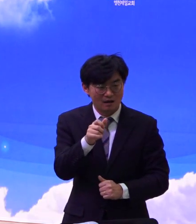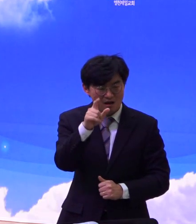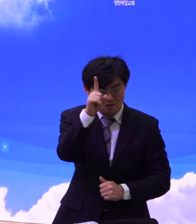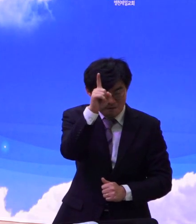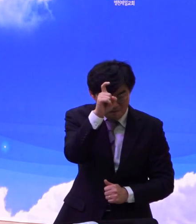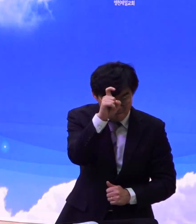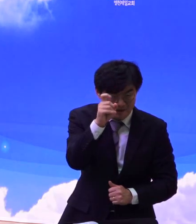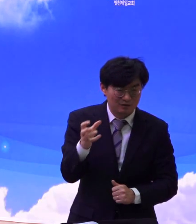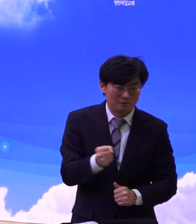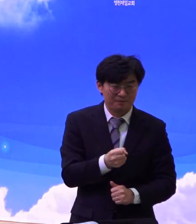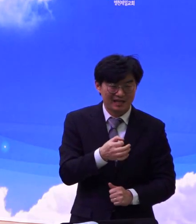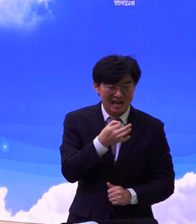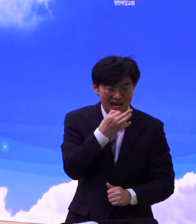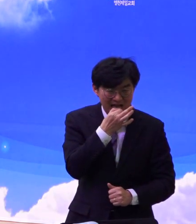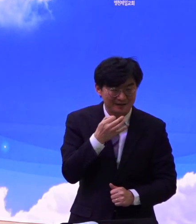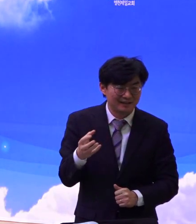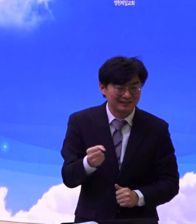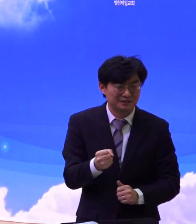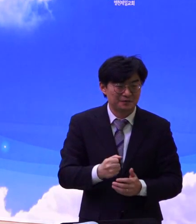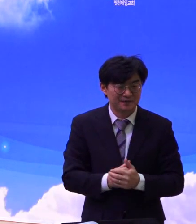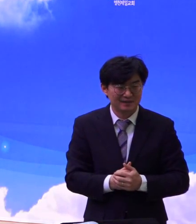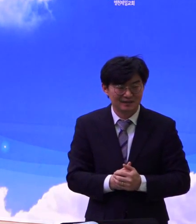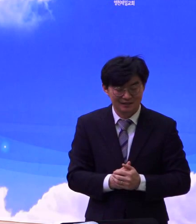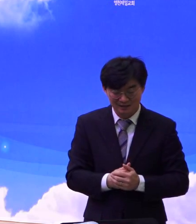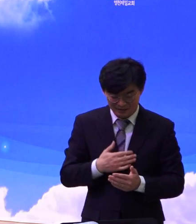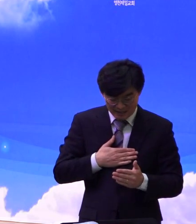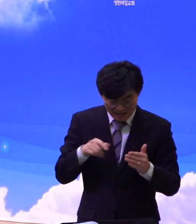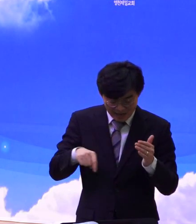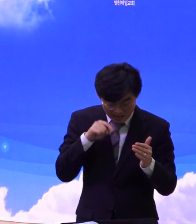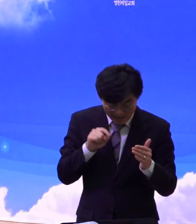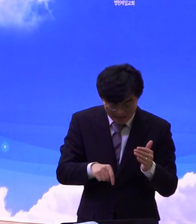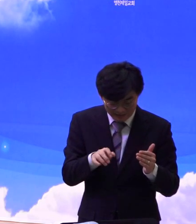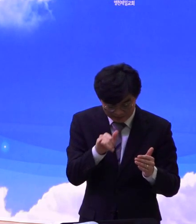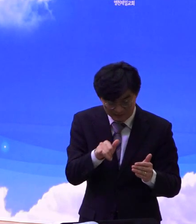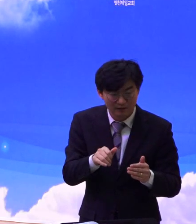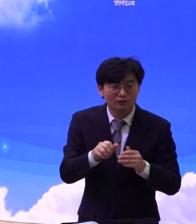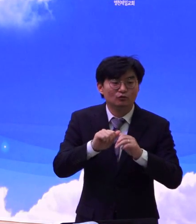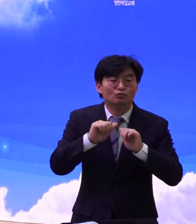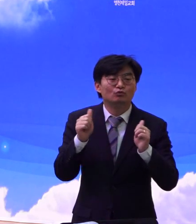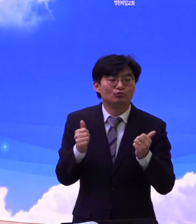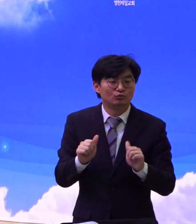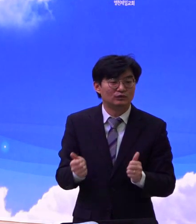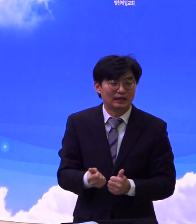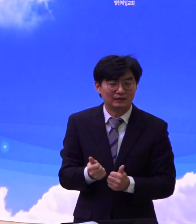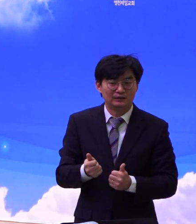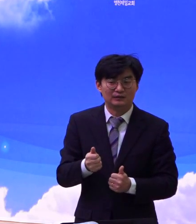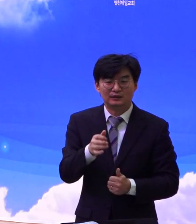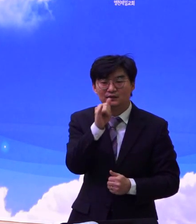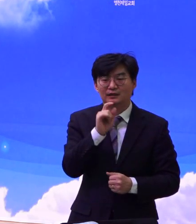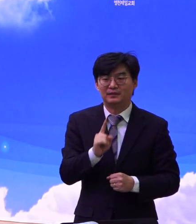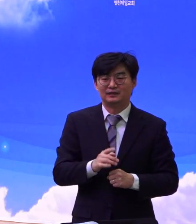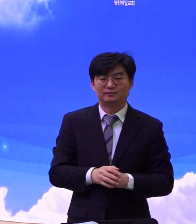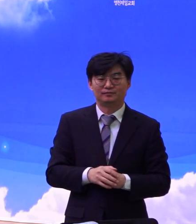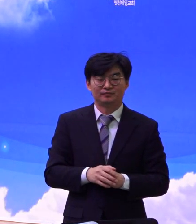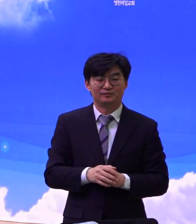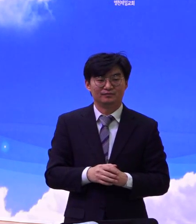하나님께서 내게 주신 것, 그래서 내 안에 있는 것, 이것으로 만족하고 살아야 하는데 여기서 우리가 욕심을 많이